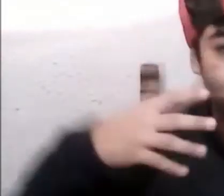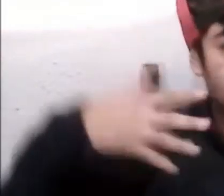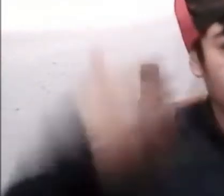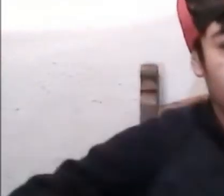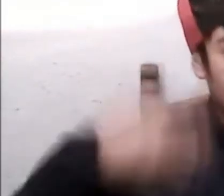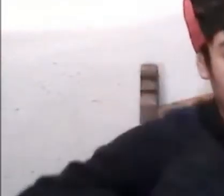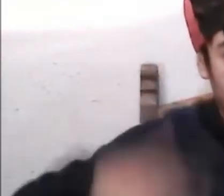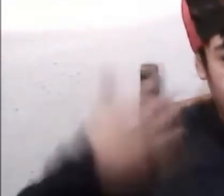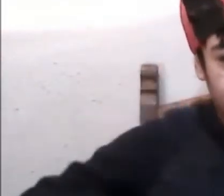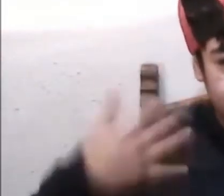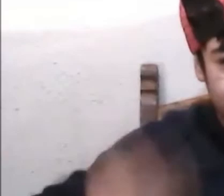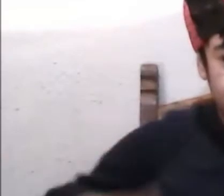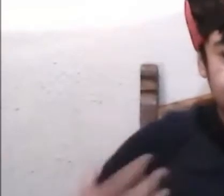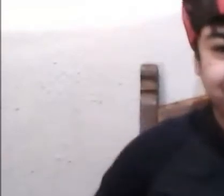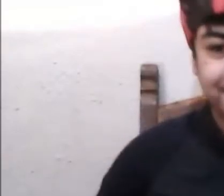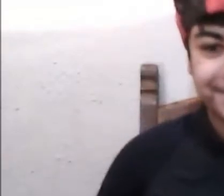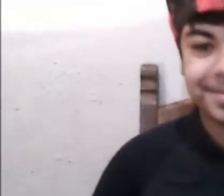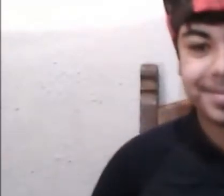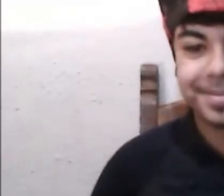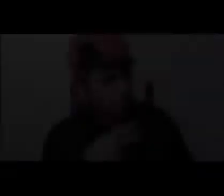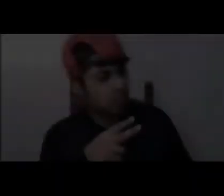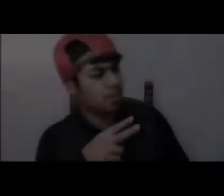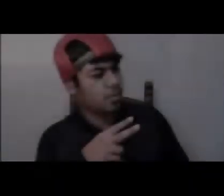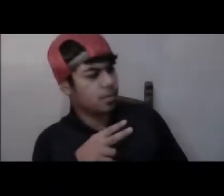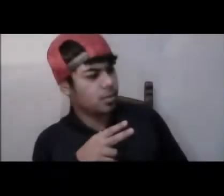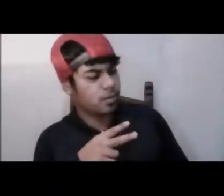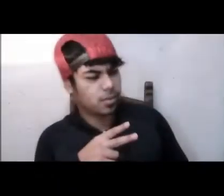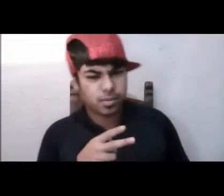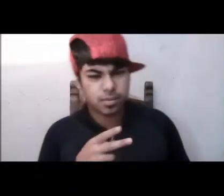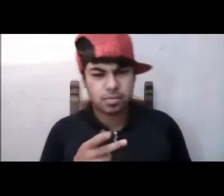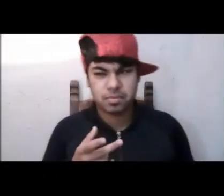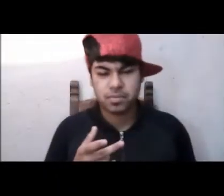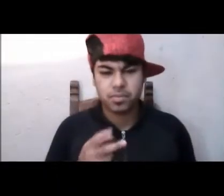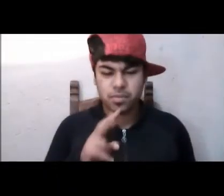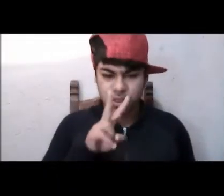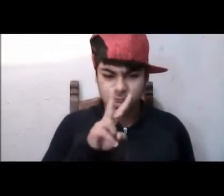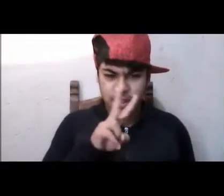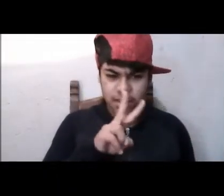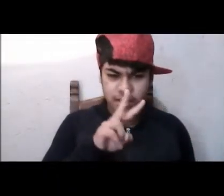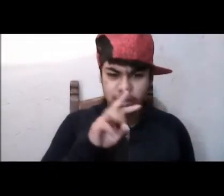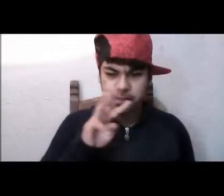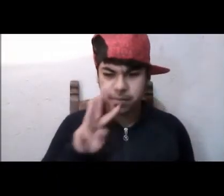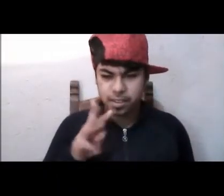quisiera contarles algo muy importante. ¡Eh! ¿23?